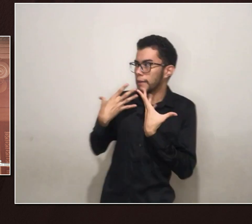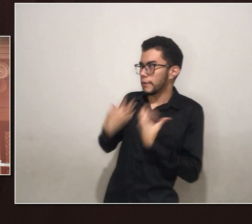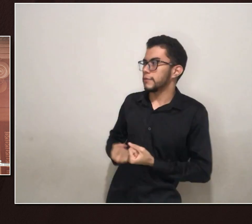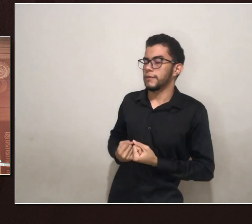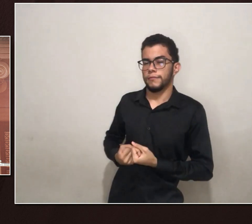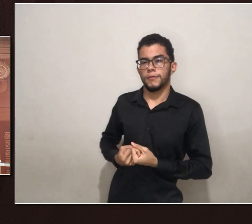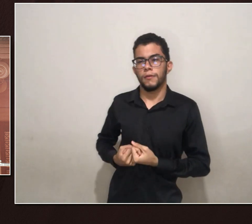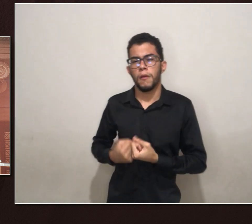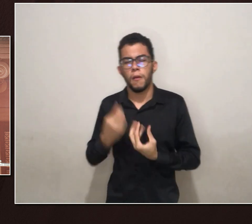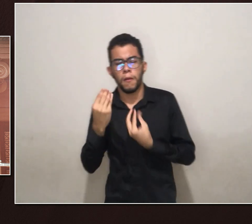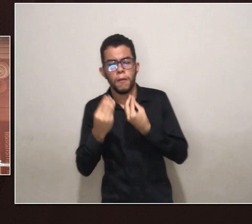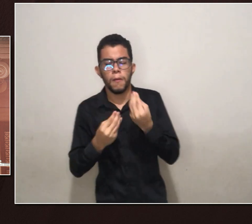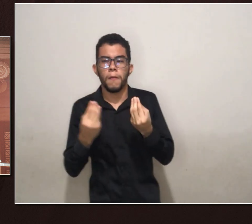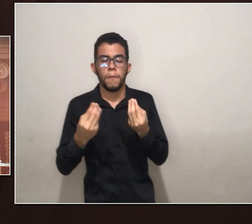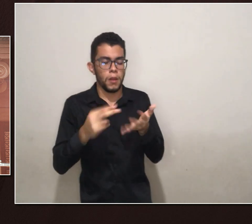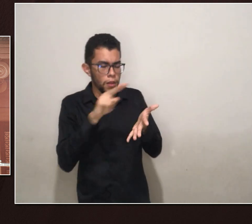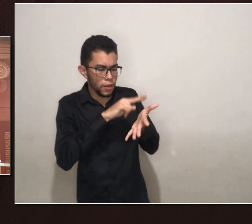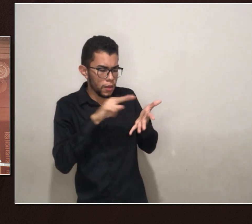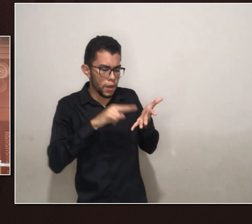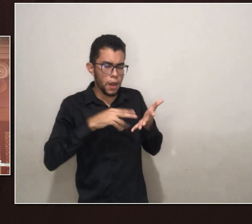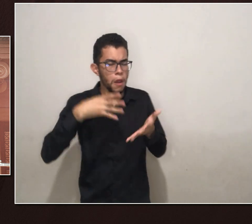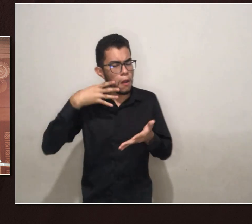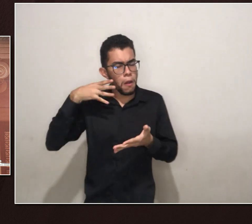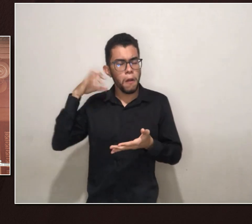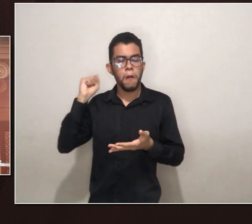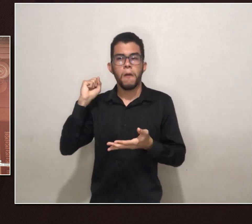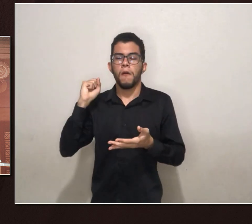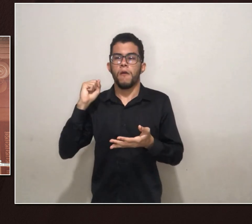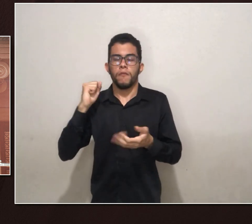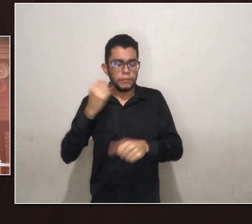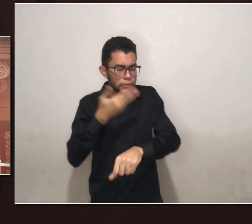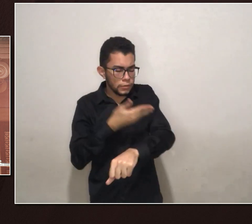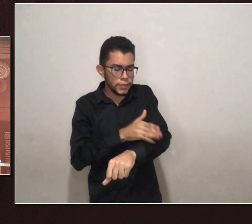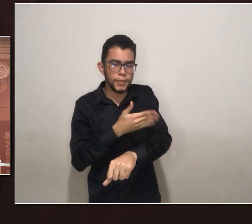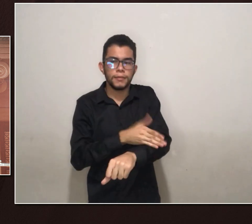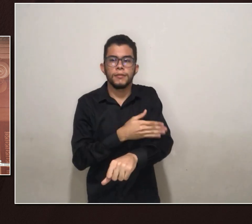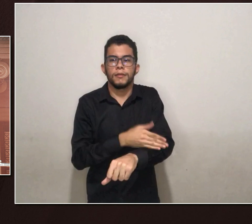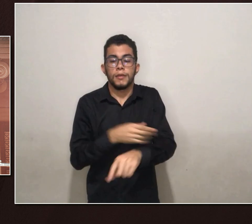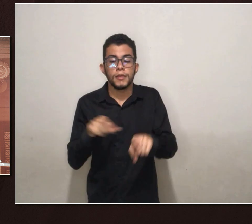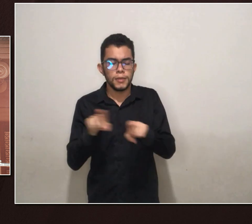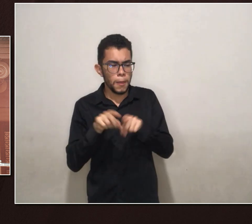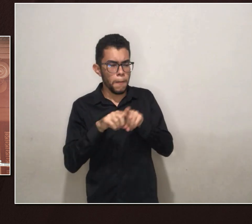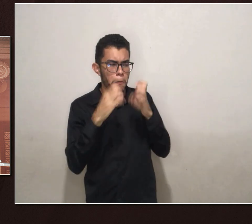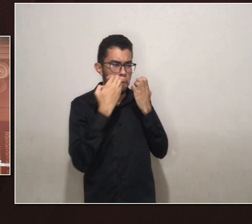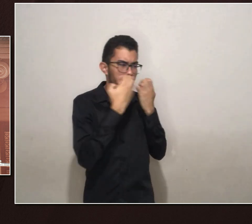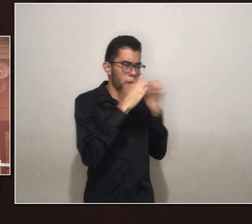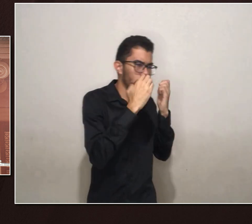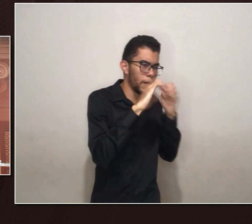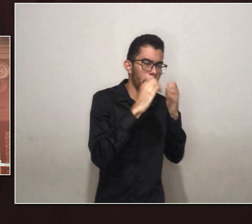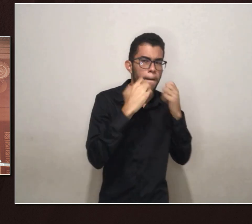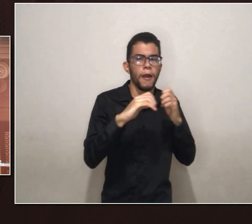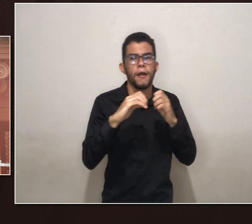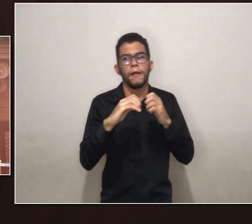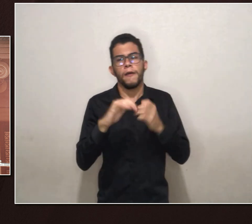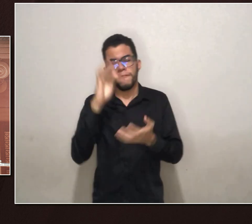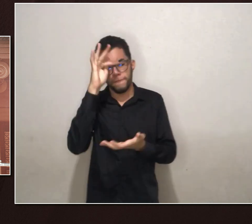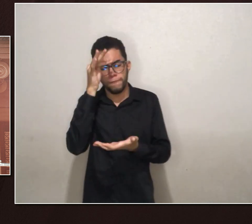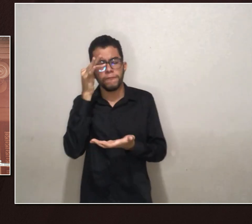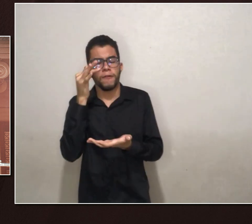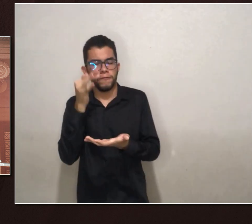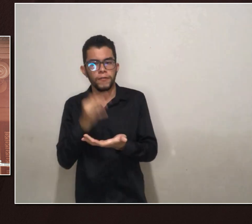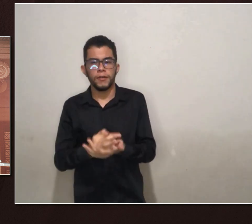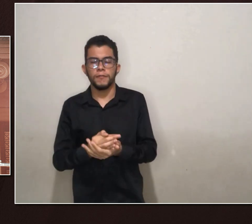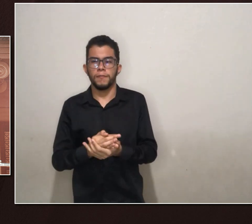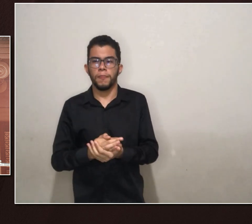você guarda e você passa fielmente, né? Como Paulo fala por Timóteo, 2 Timóteo 2:2,